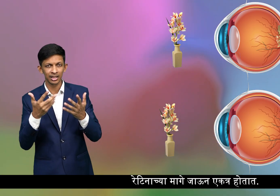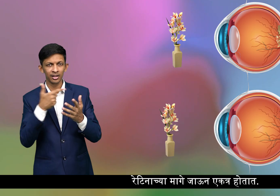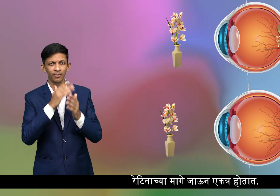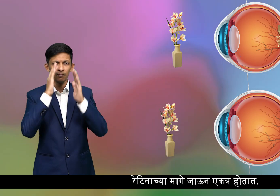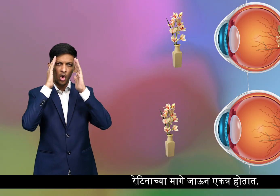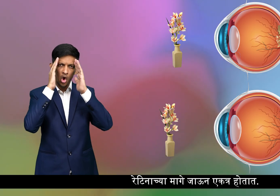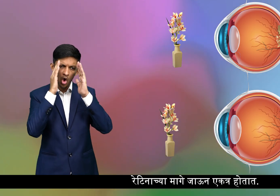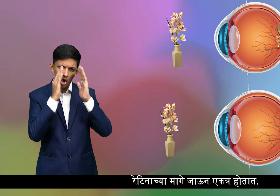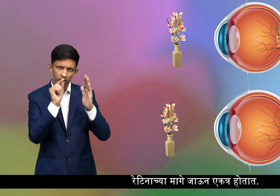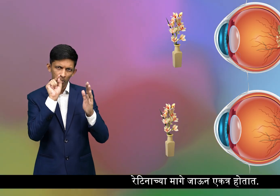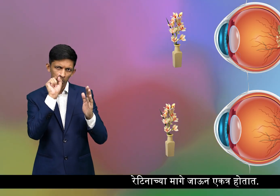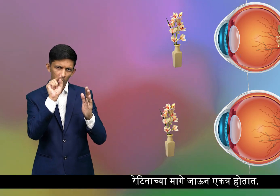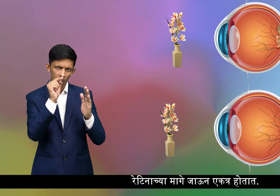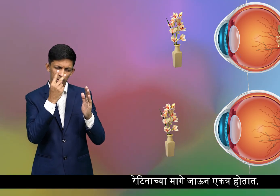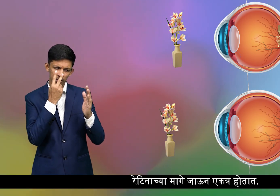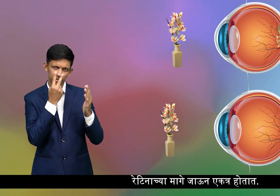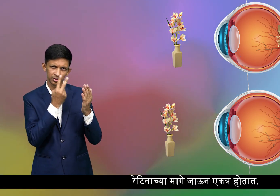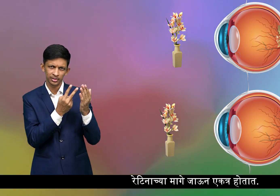रेटिनाच्या मागे जाऊन एकत्र होतात.